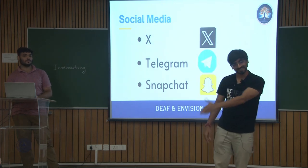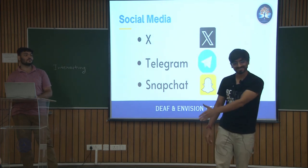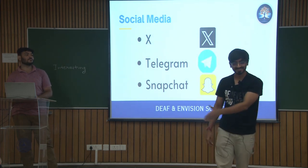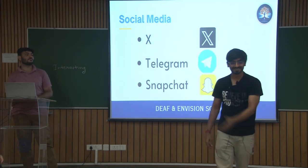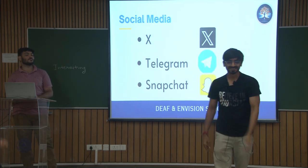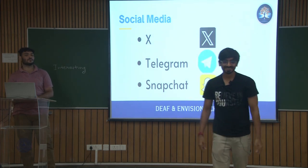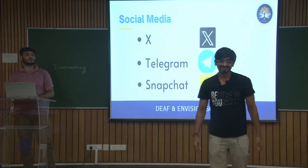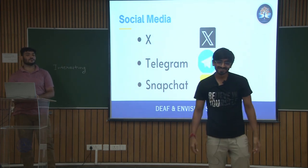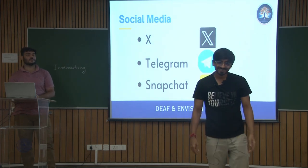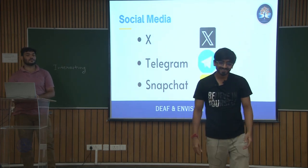एक्स